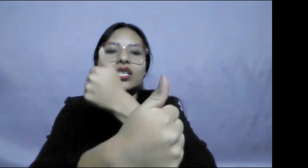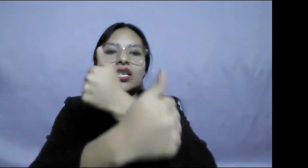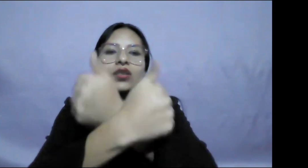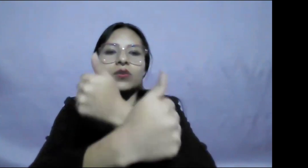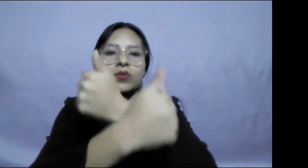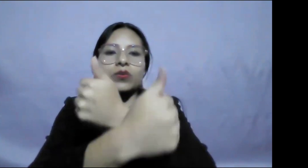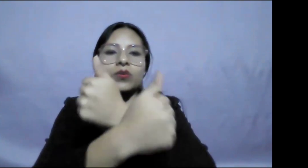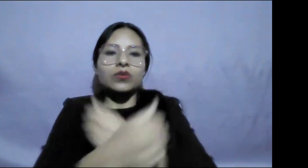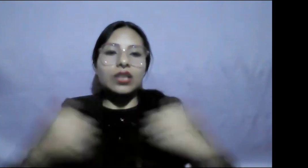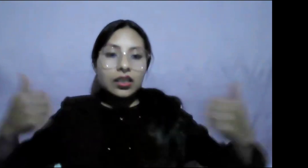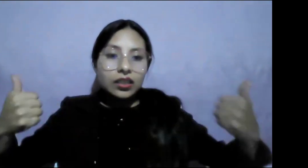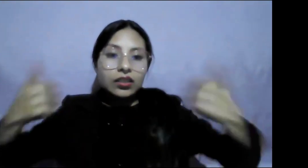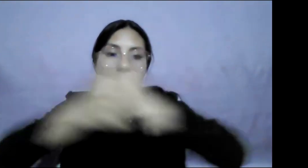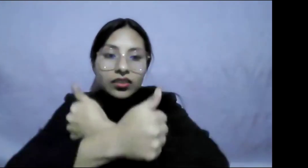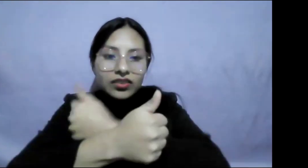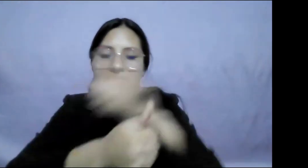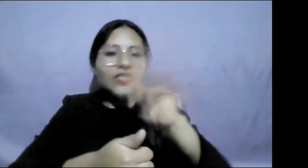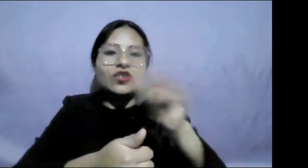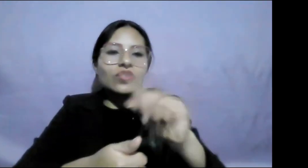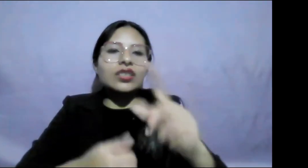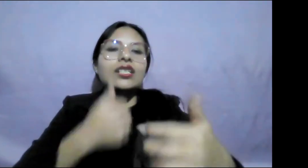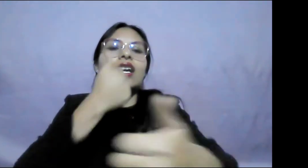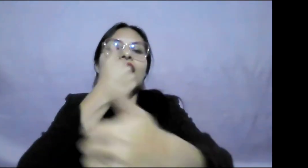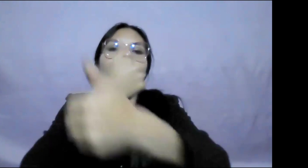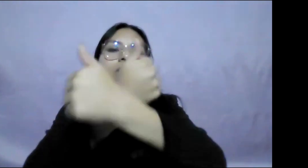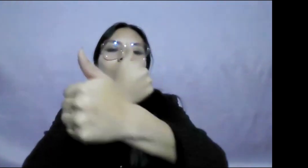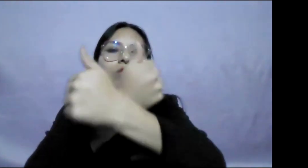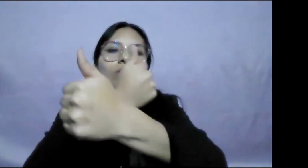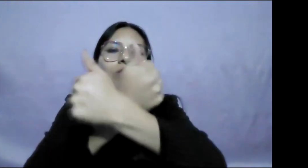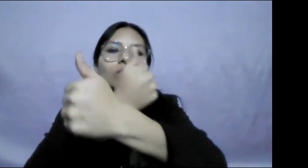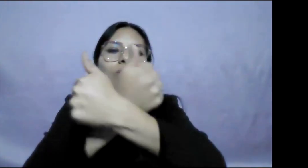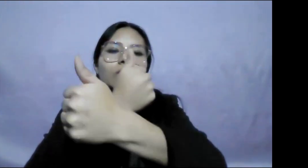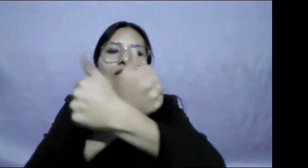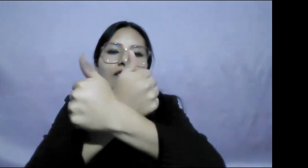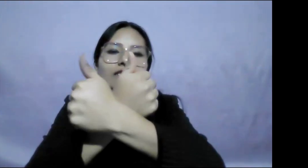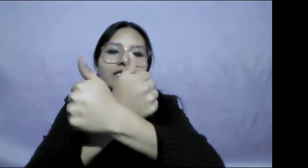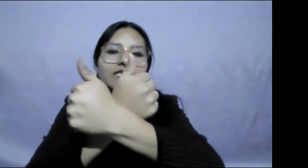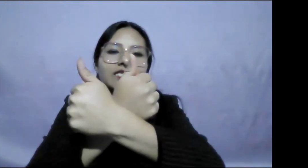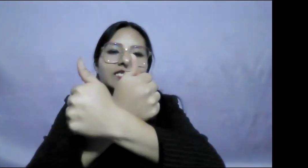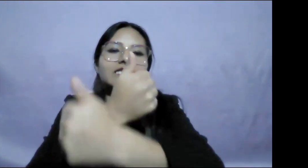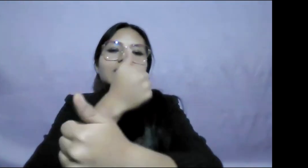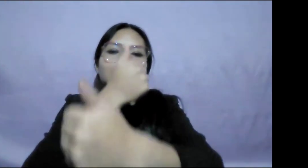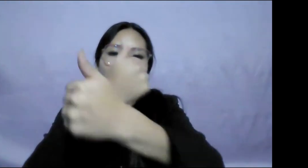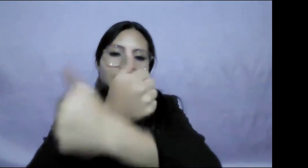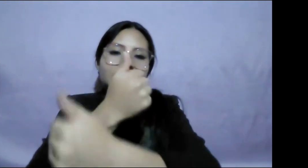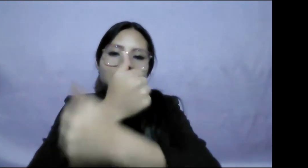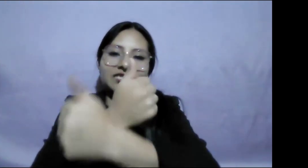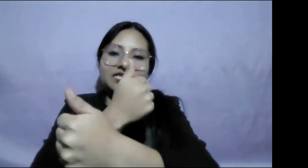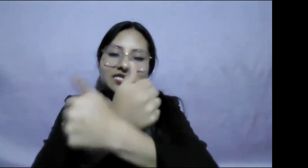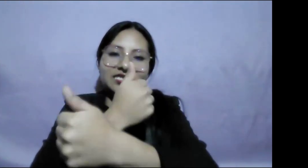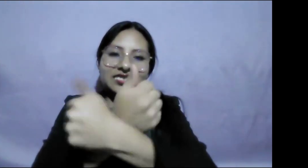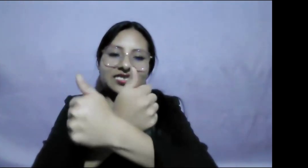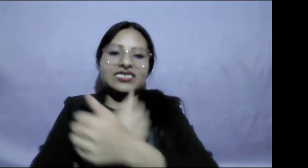sí doble a a la altura del pecho pero no la pegamos por favor sí muy